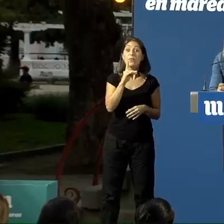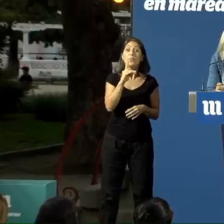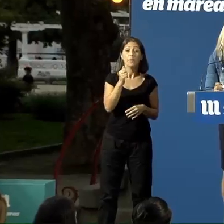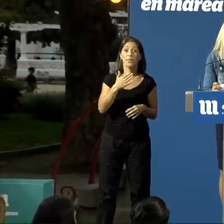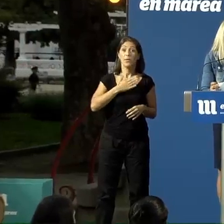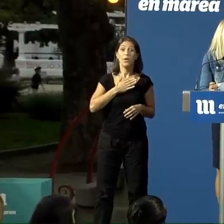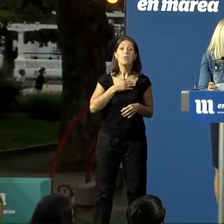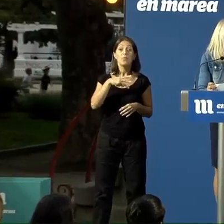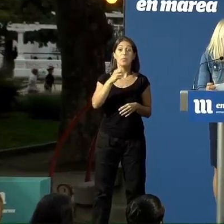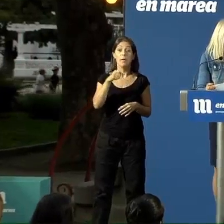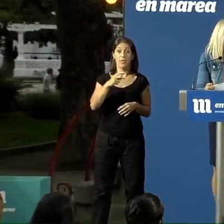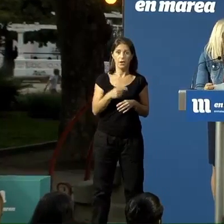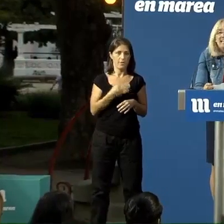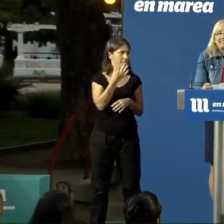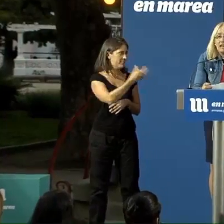Manzaneda.